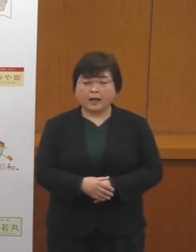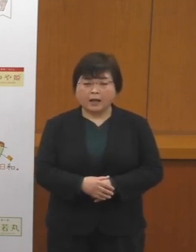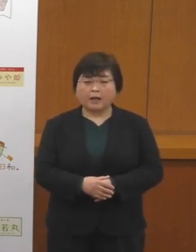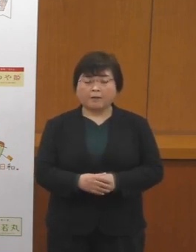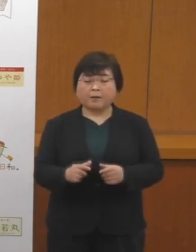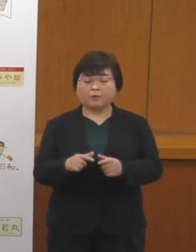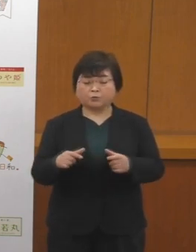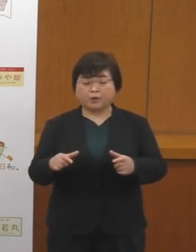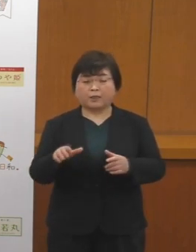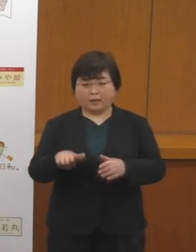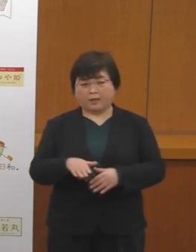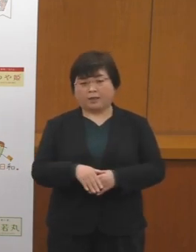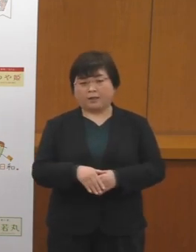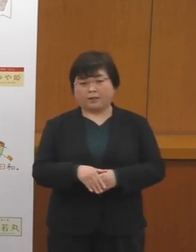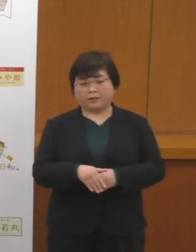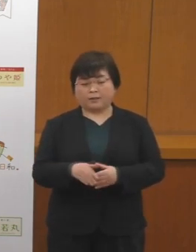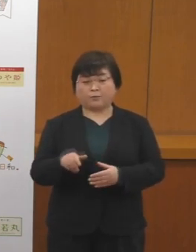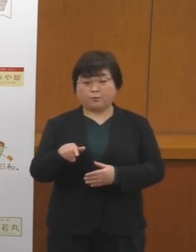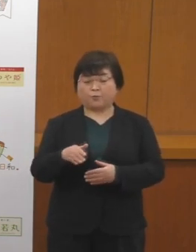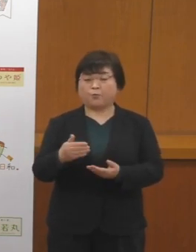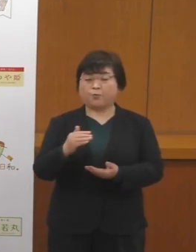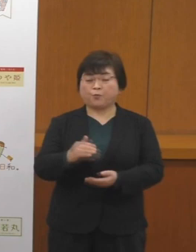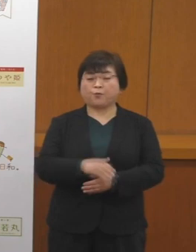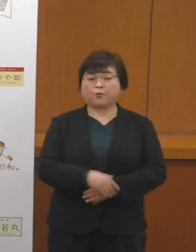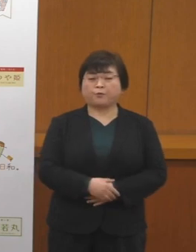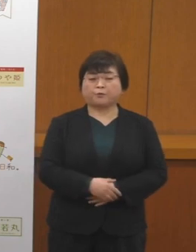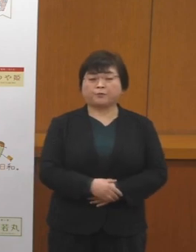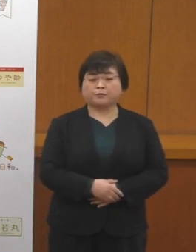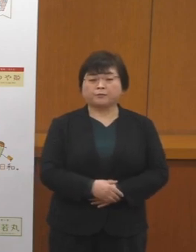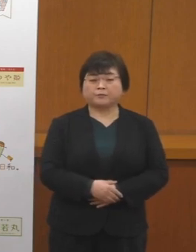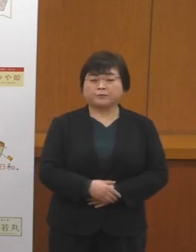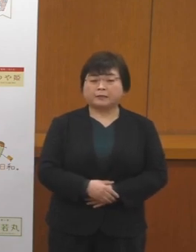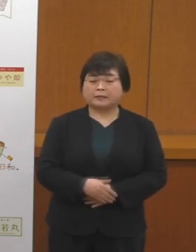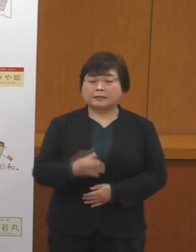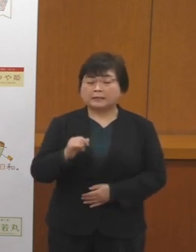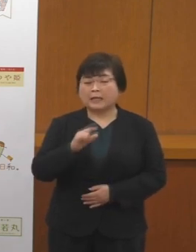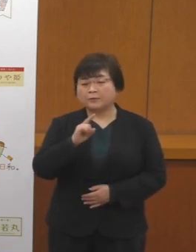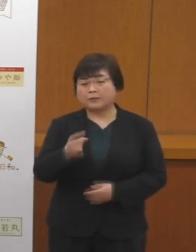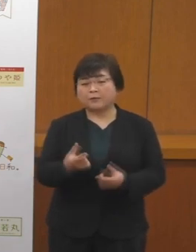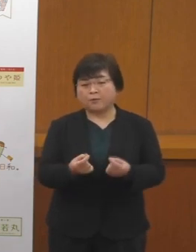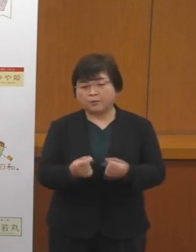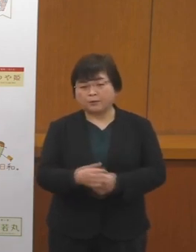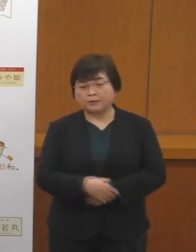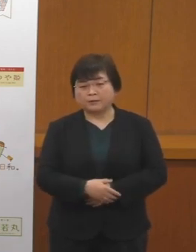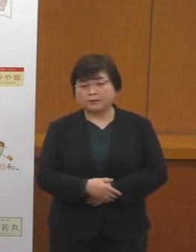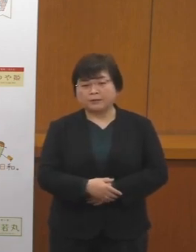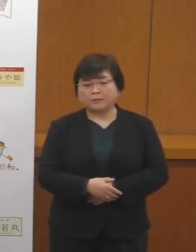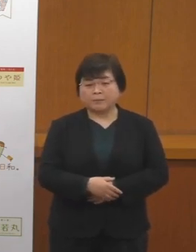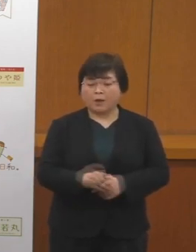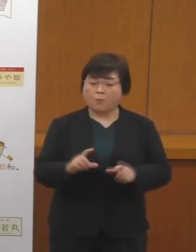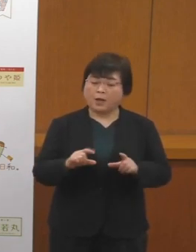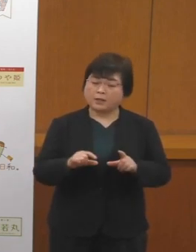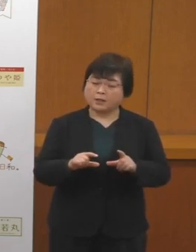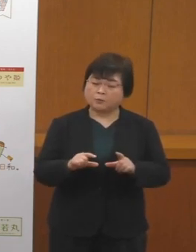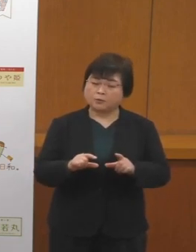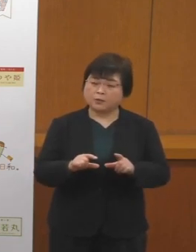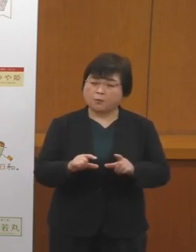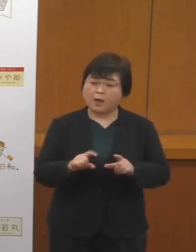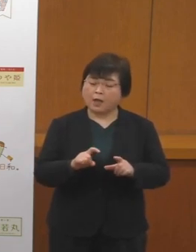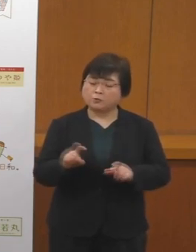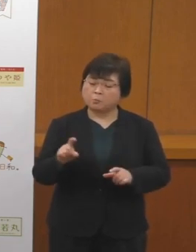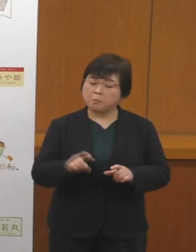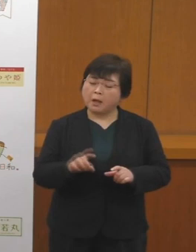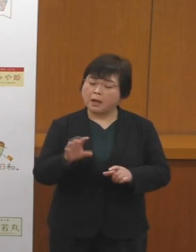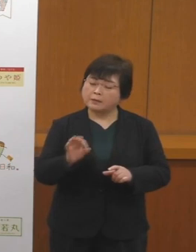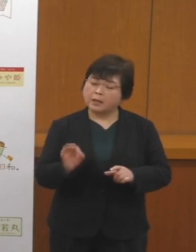一応増えはしたというところなんですけど一方でその今知事もおっしゃったように割合としては10%